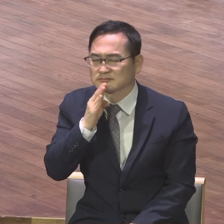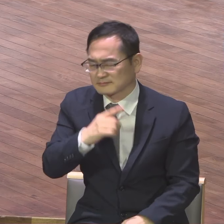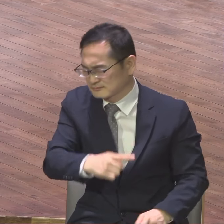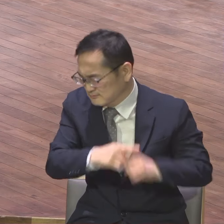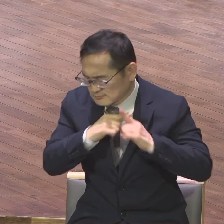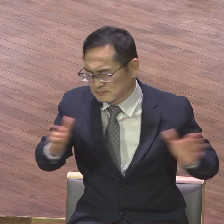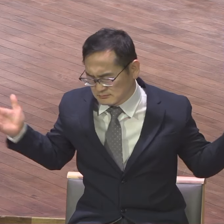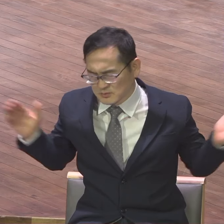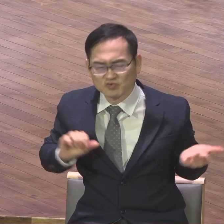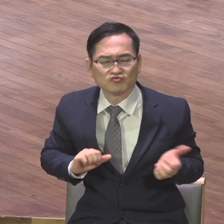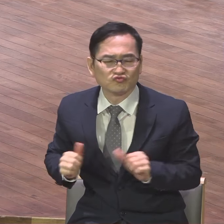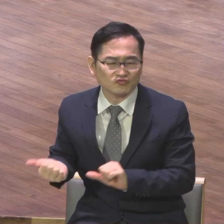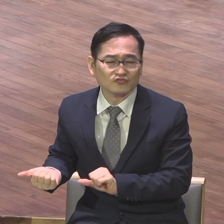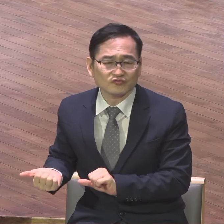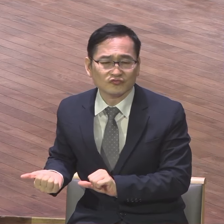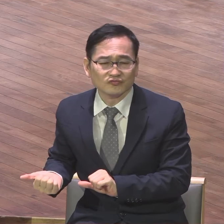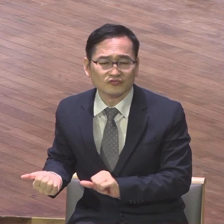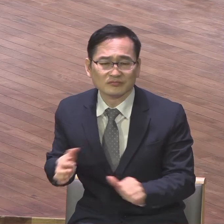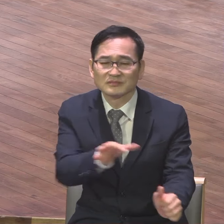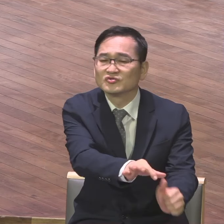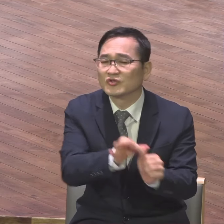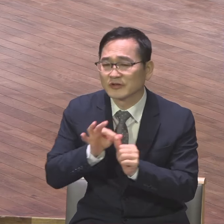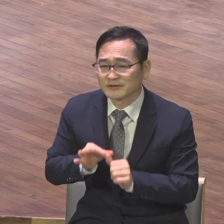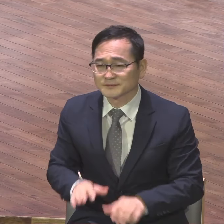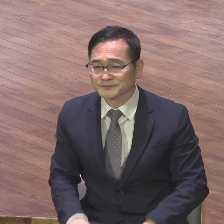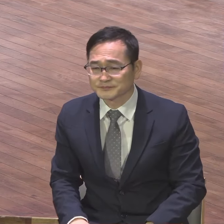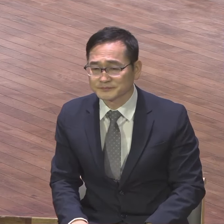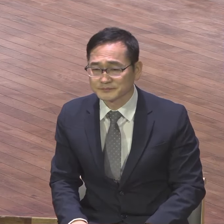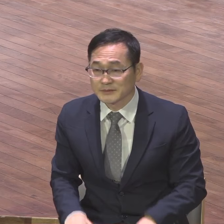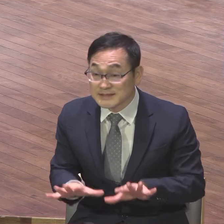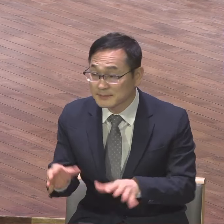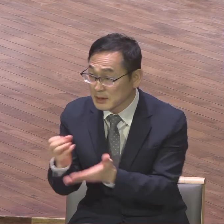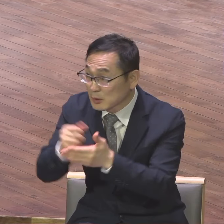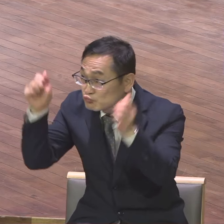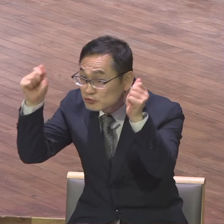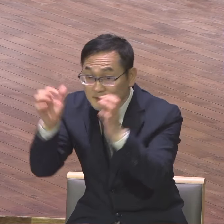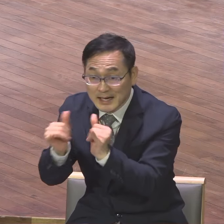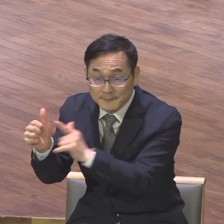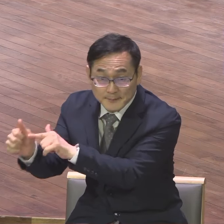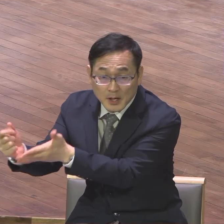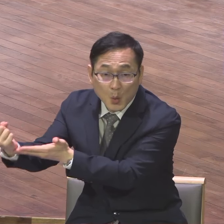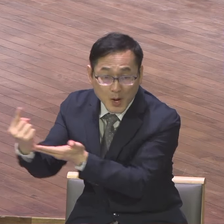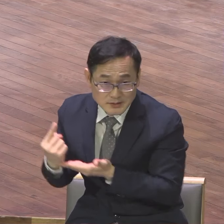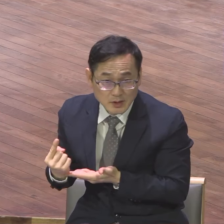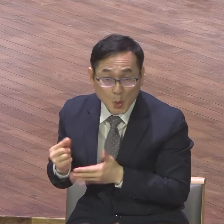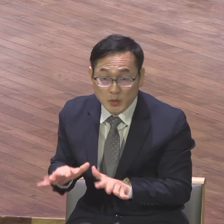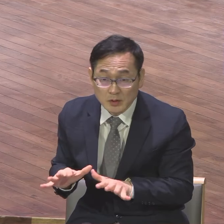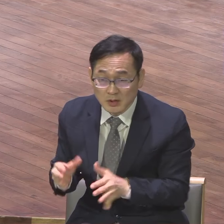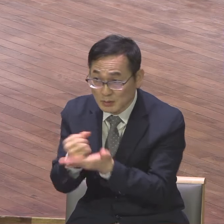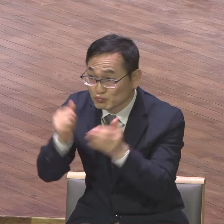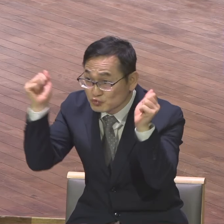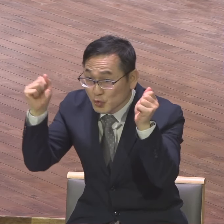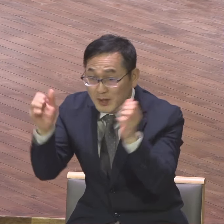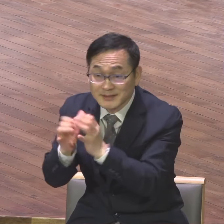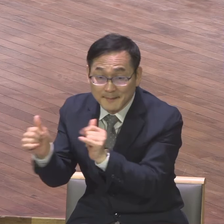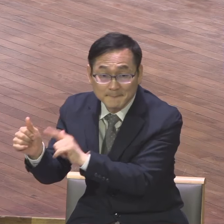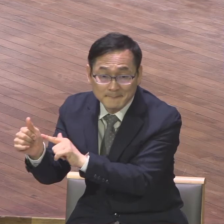내가 보고받기로 오늘 무속 생활하고 있는 분이 지금 초청받아 왔다라는 말